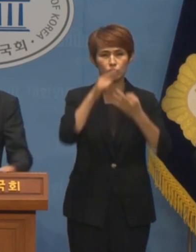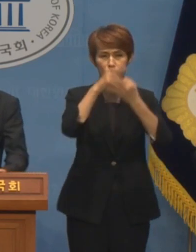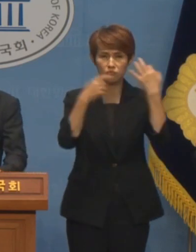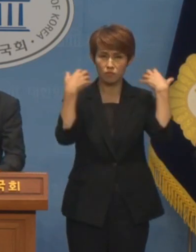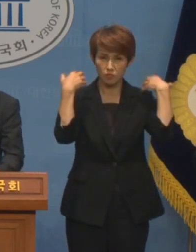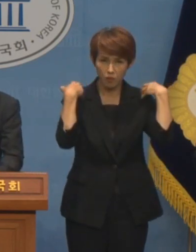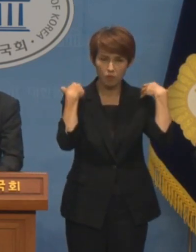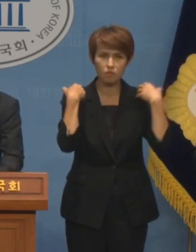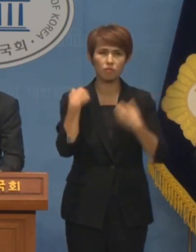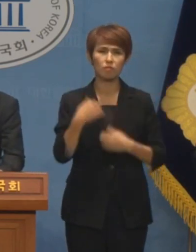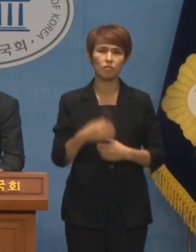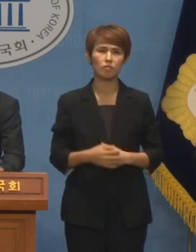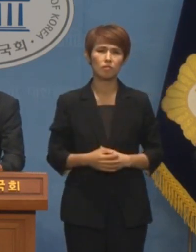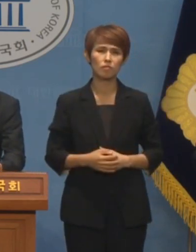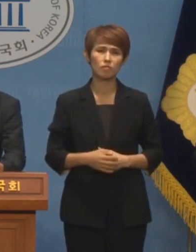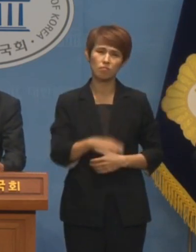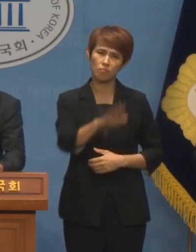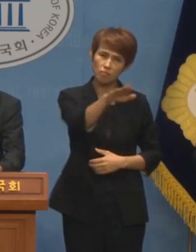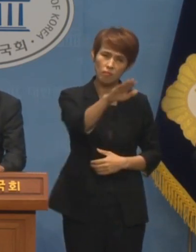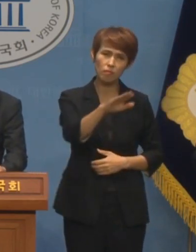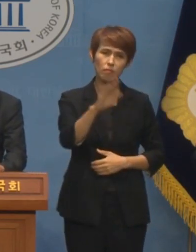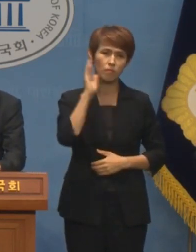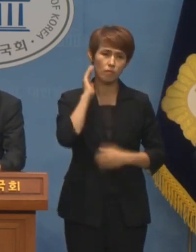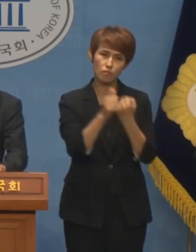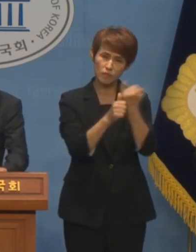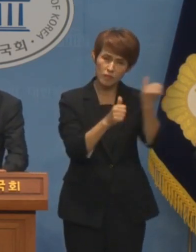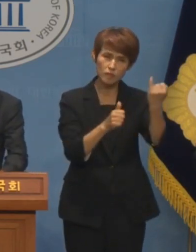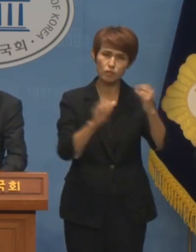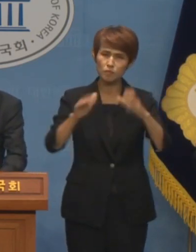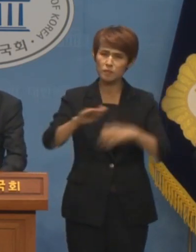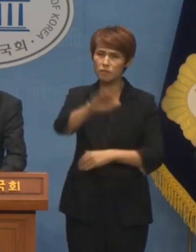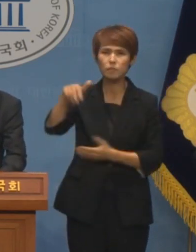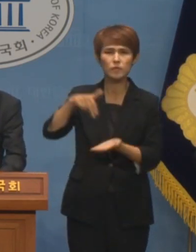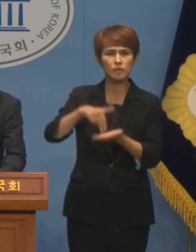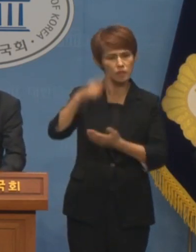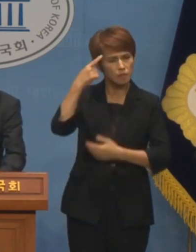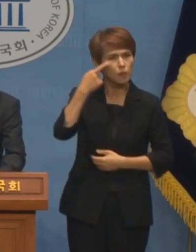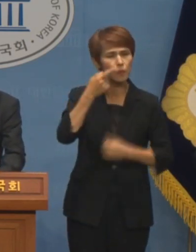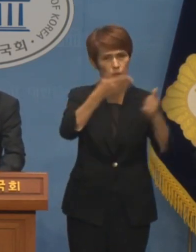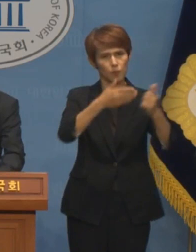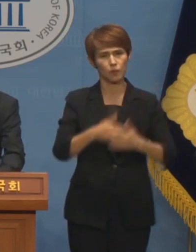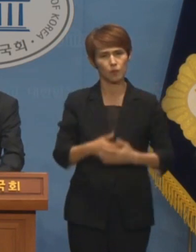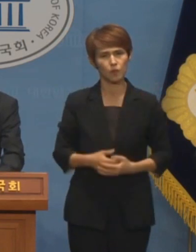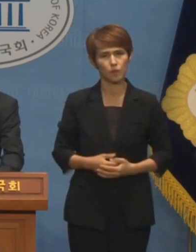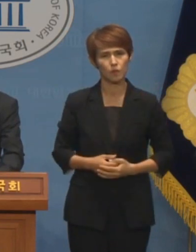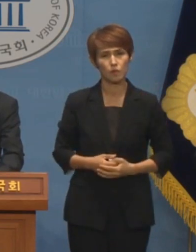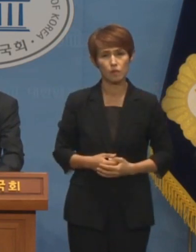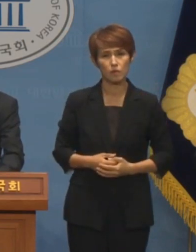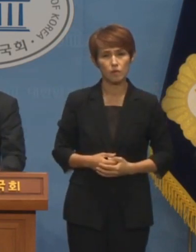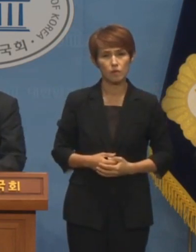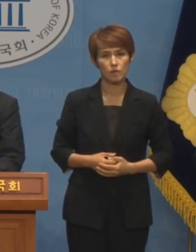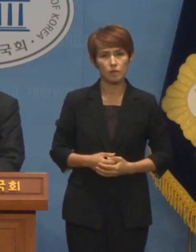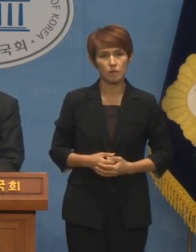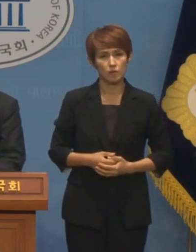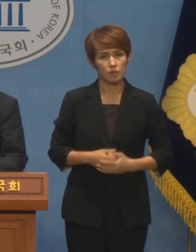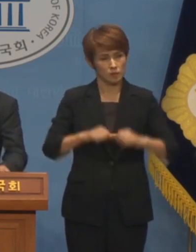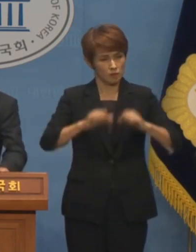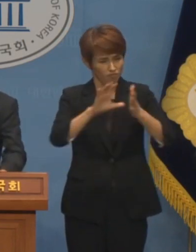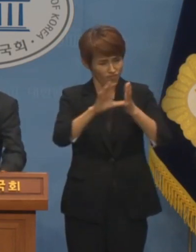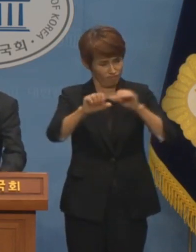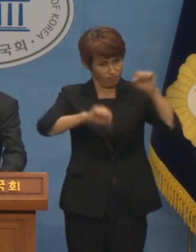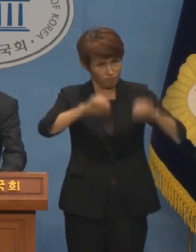국민을 생각하십시오. 김건희 정권을 지키려는 검찰의 행태는 국민을 더욱 분노케 하고